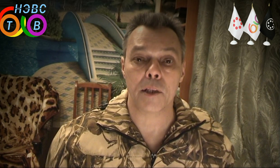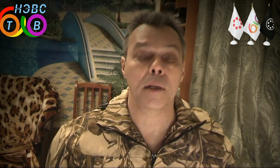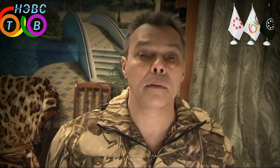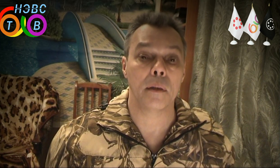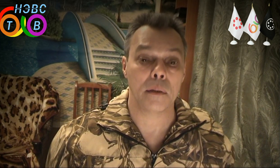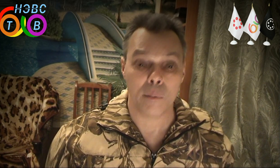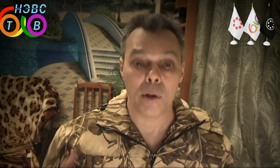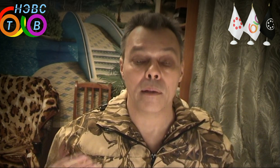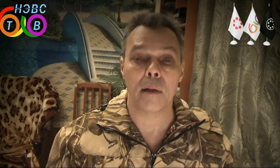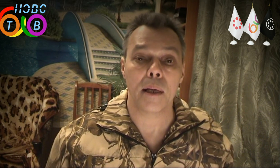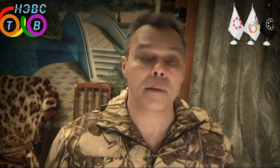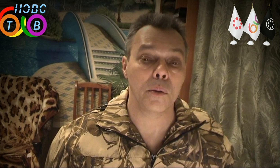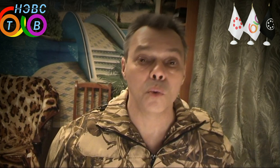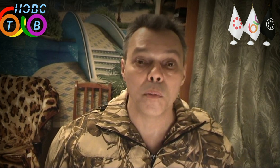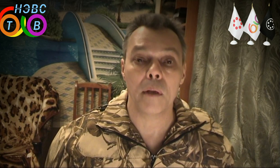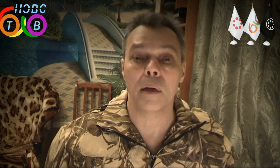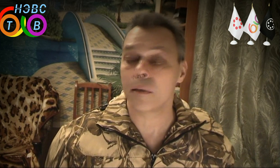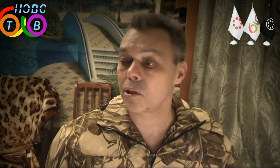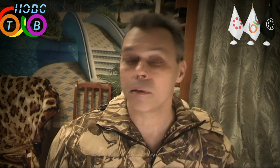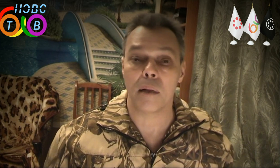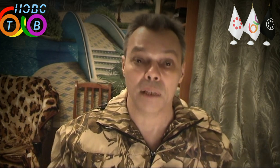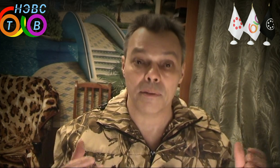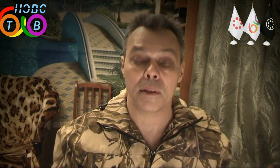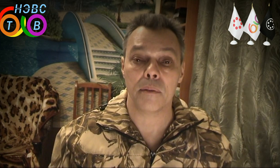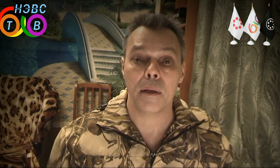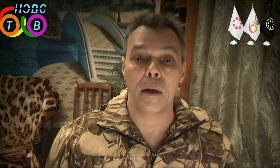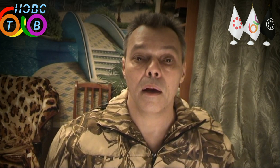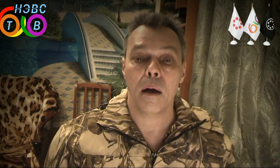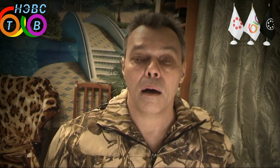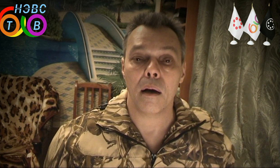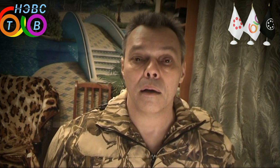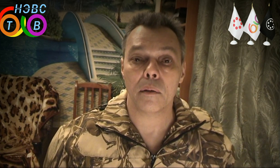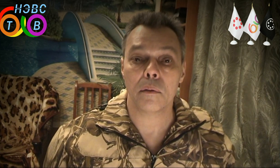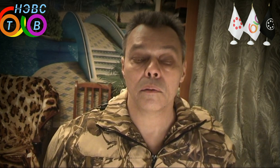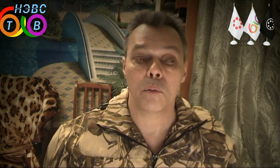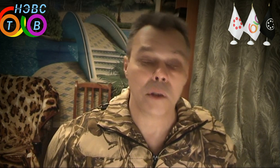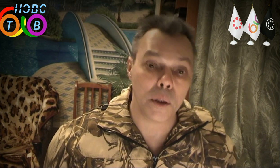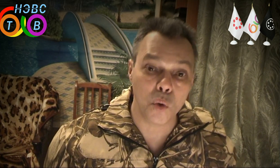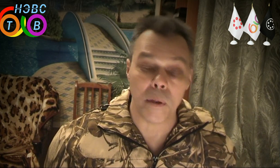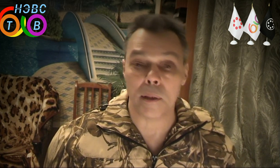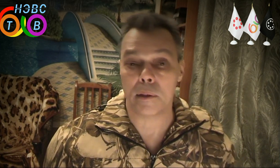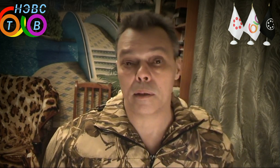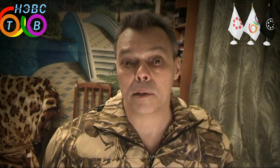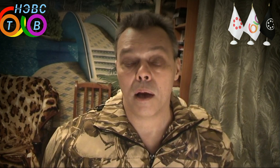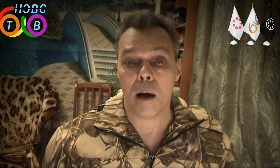наш, на мой канал, да, на Ютубе, на наш канал Nevs TV. Можно на Ютубе это сделать, а